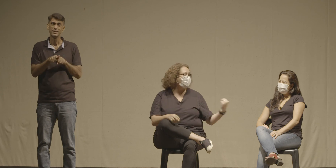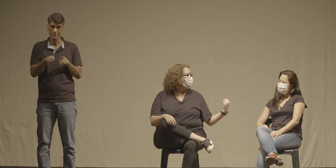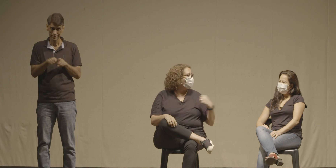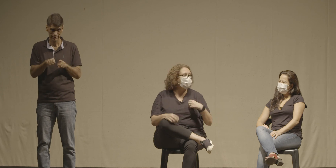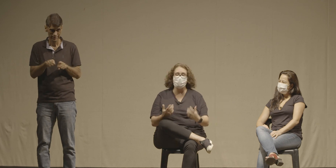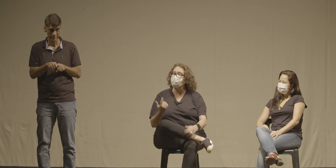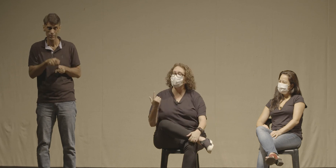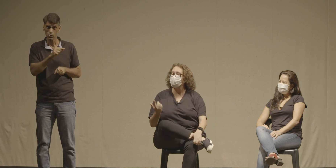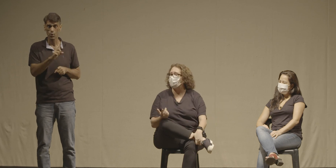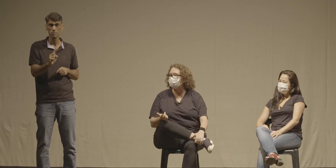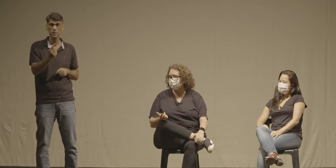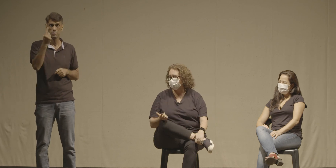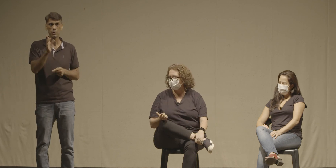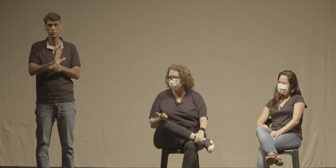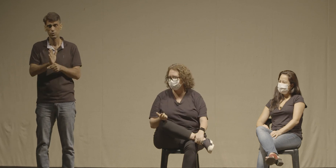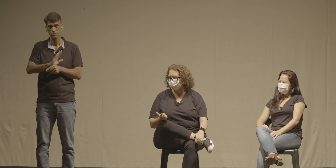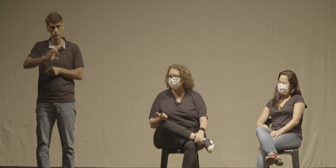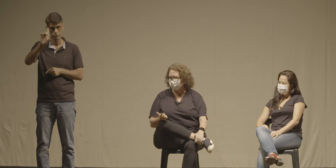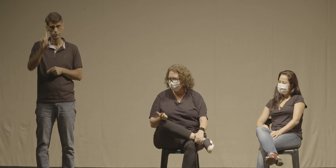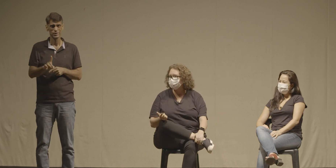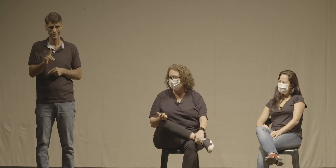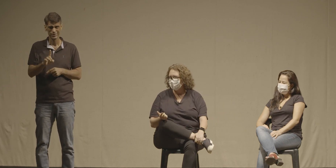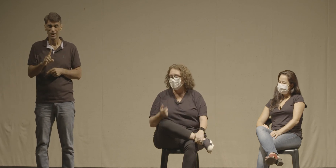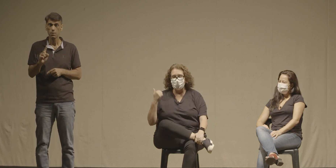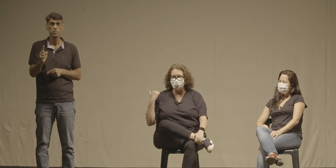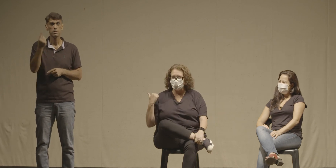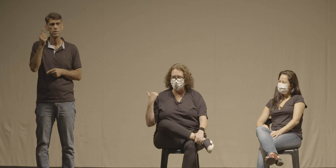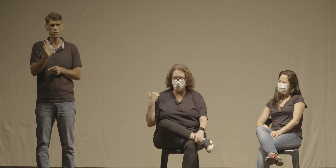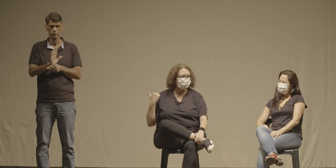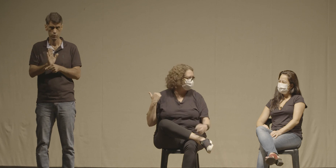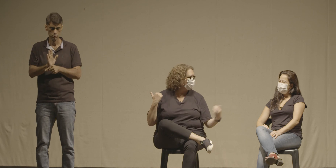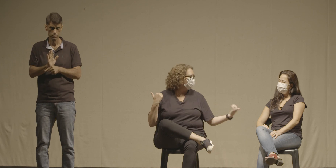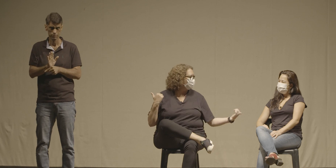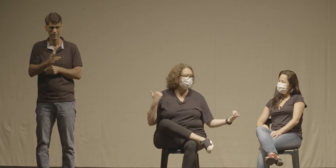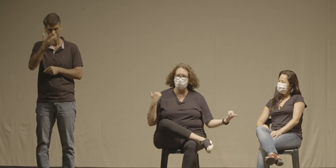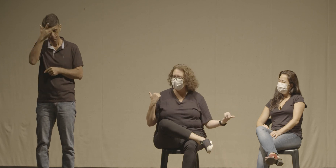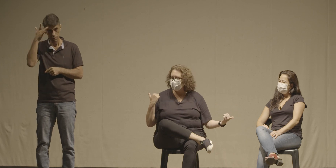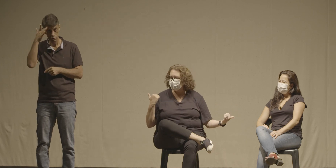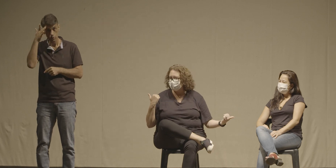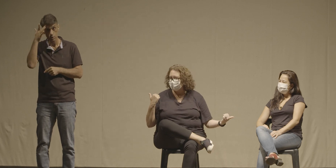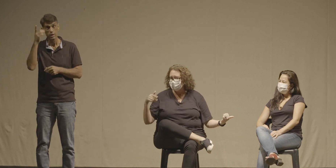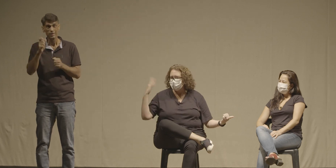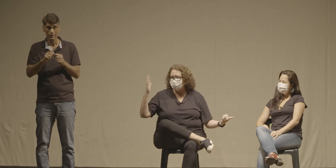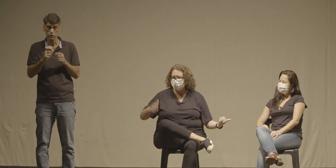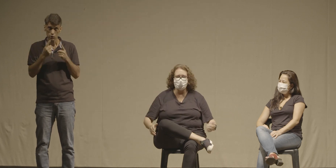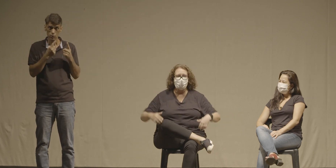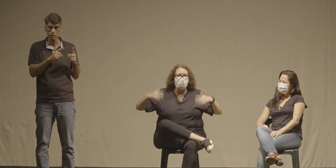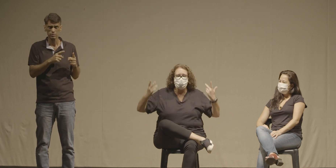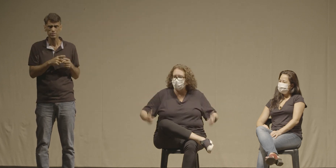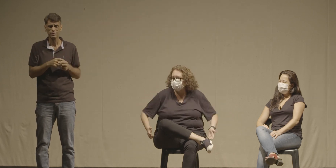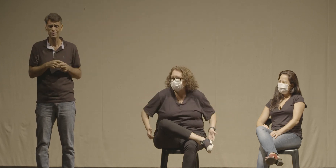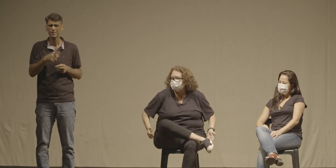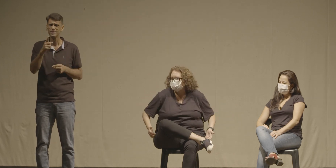porque é o nosso primeiro filme como diretoras, entende? E essa pessoa que fez isso com ela, tem sei